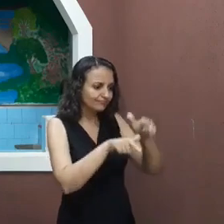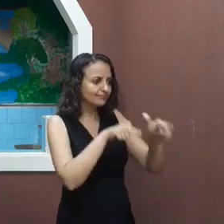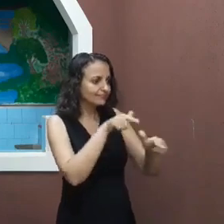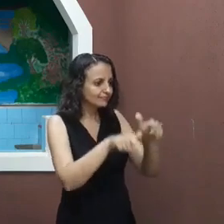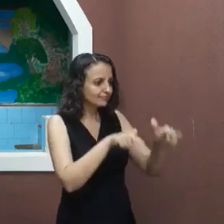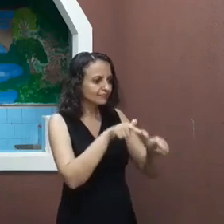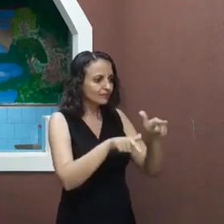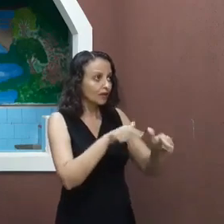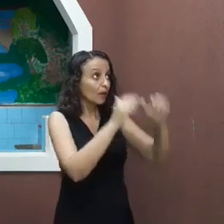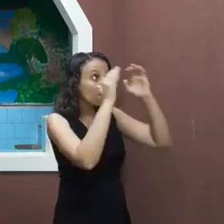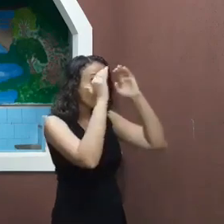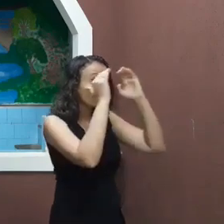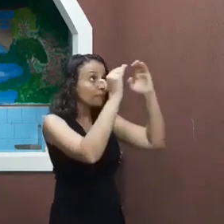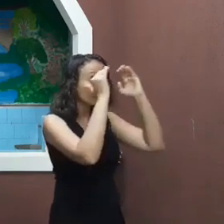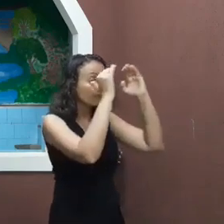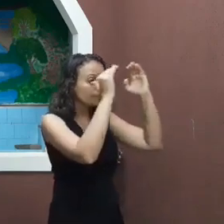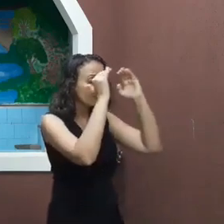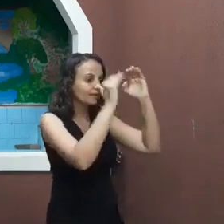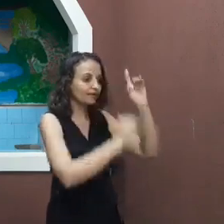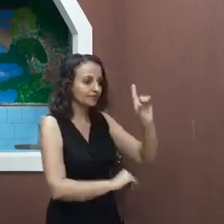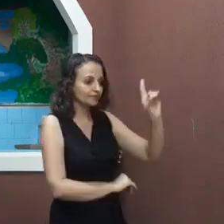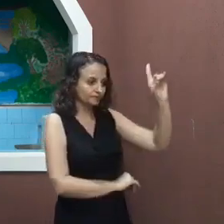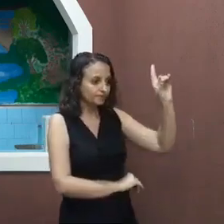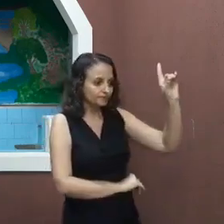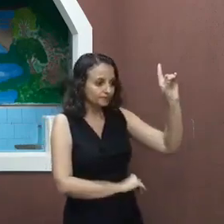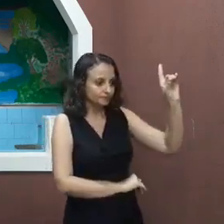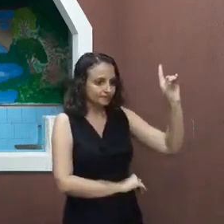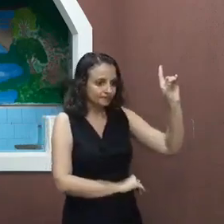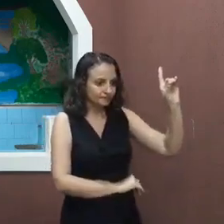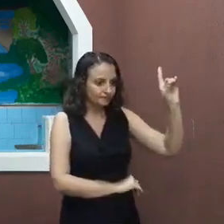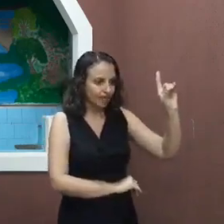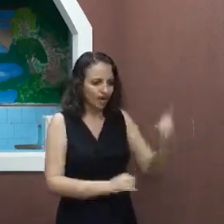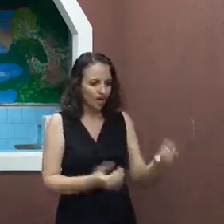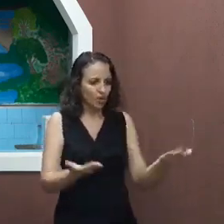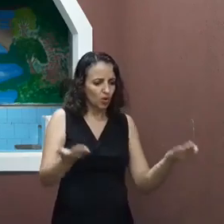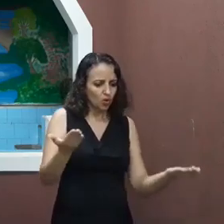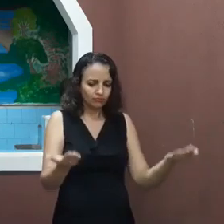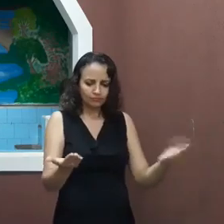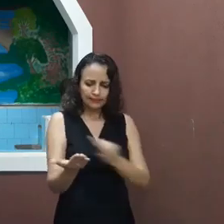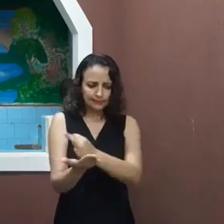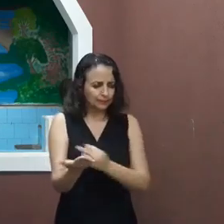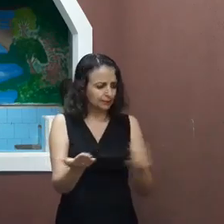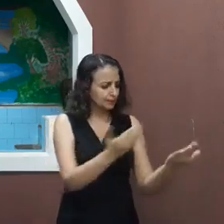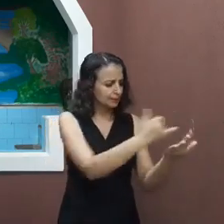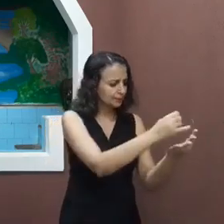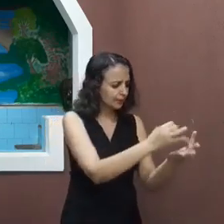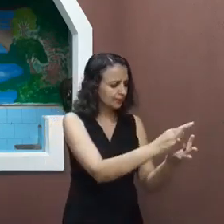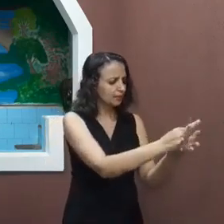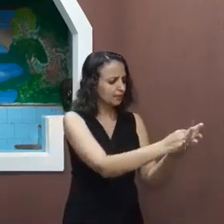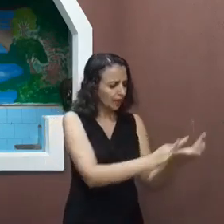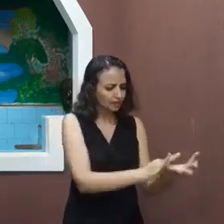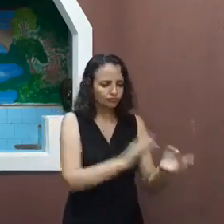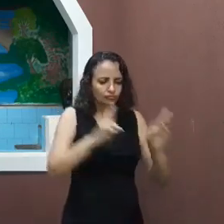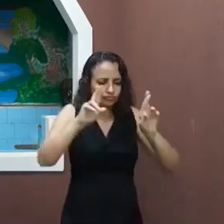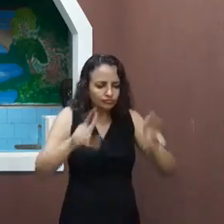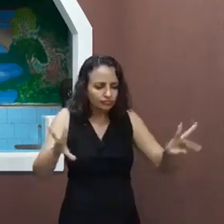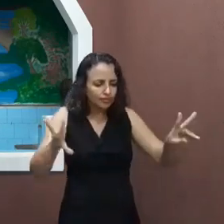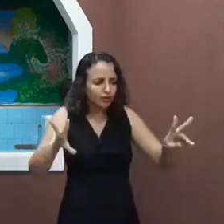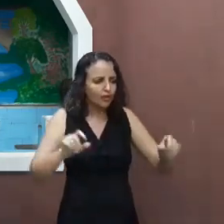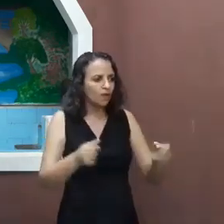praticados em obediência à palavra de Deus. A diferença entre eles é o contexto em que estas obras são